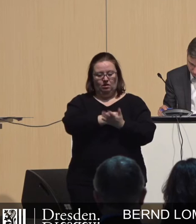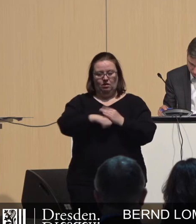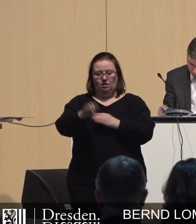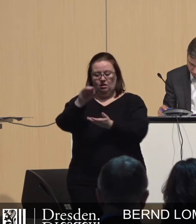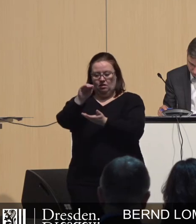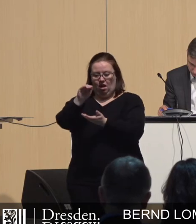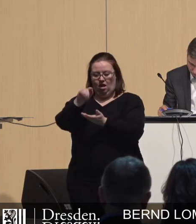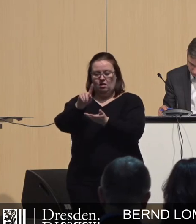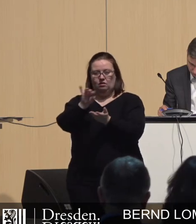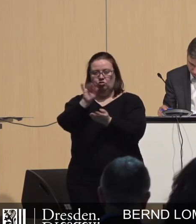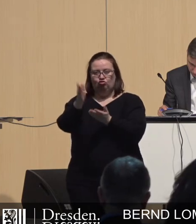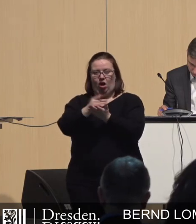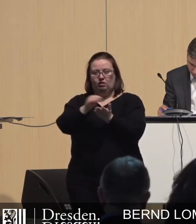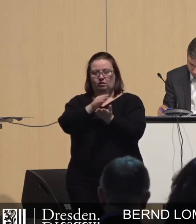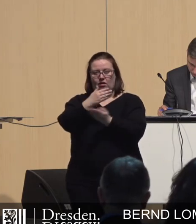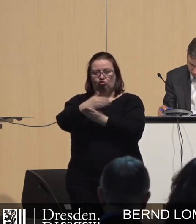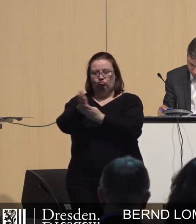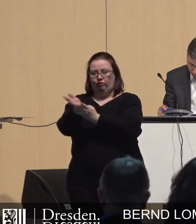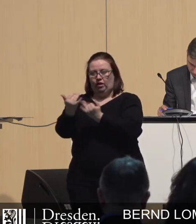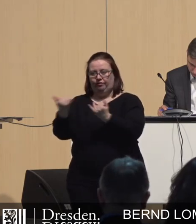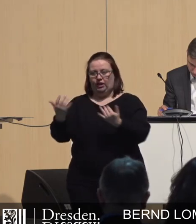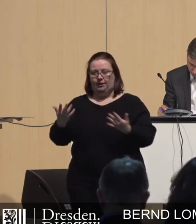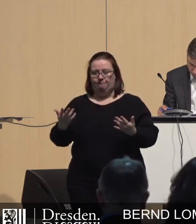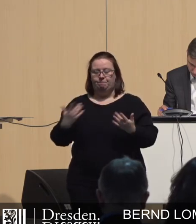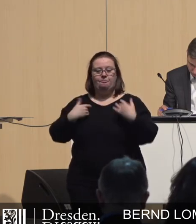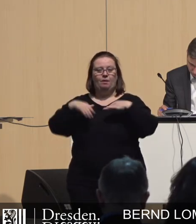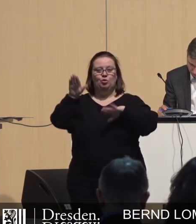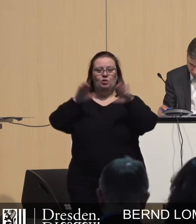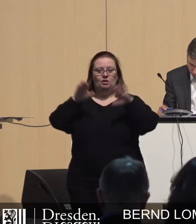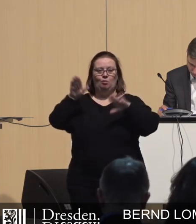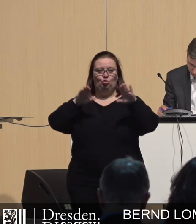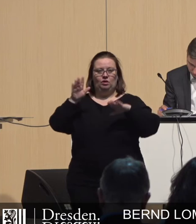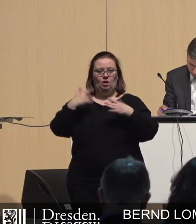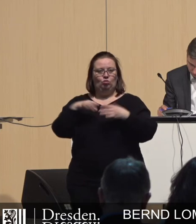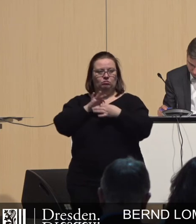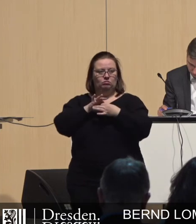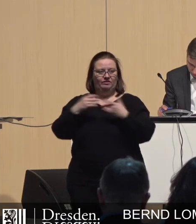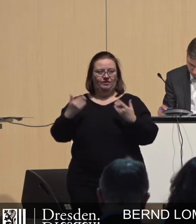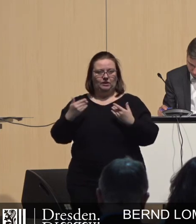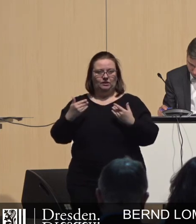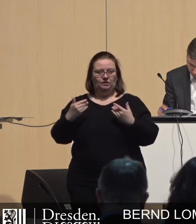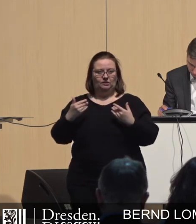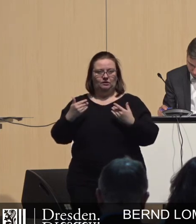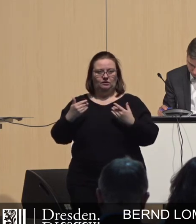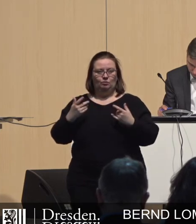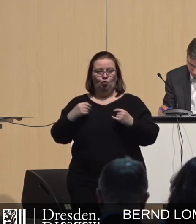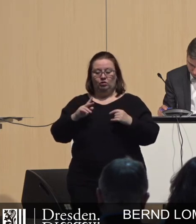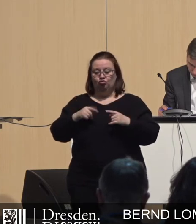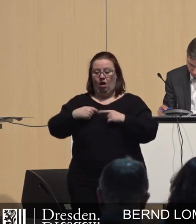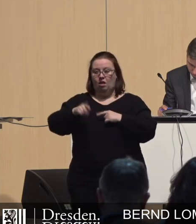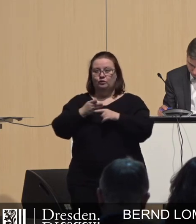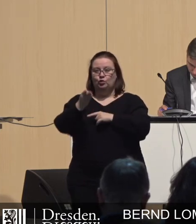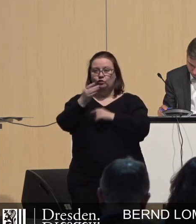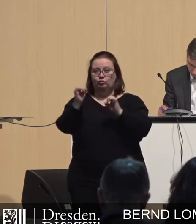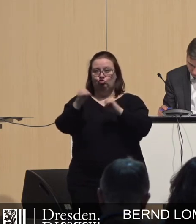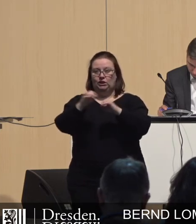die Gewinne da sind, darüber zu entscheiden haben. Demokratie hat auch etwas damit zu tun, dass man nicht alles beschließt für